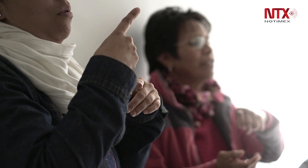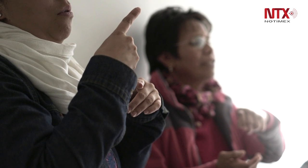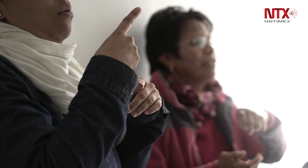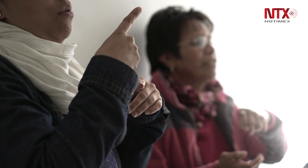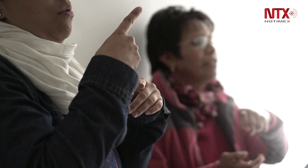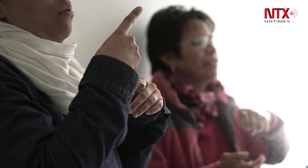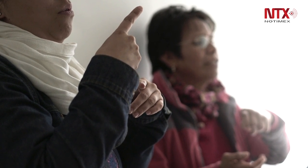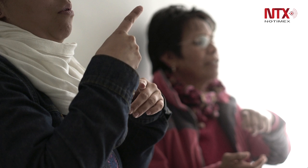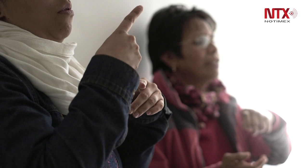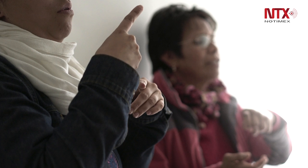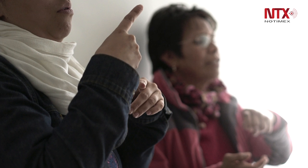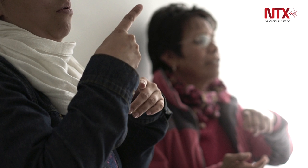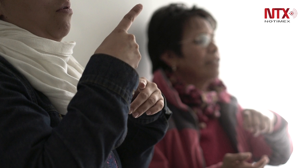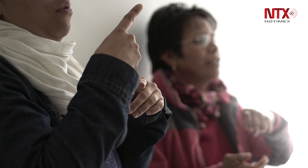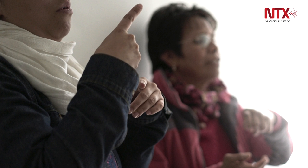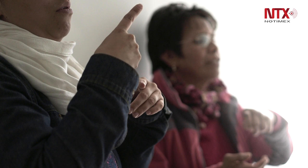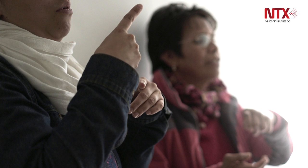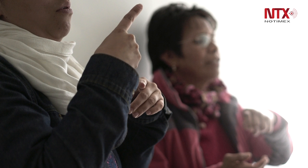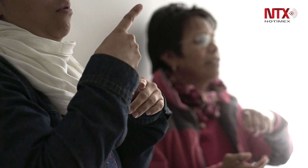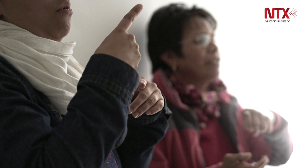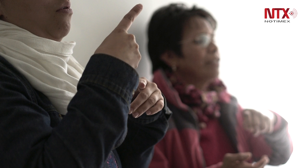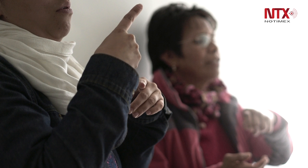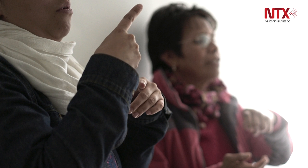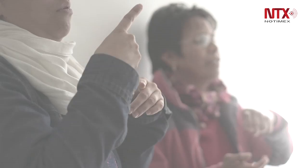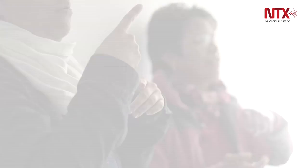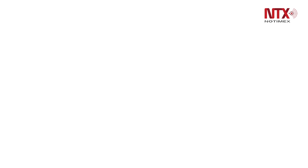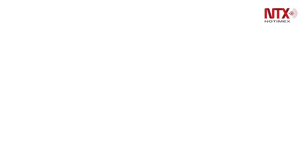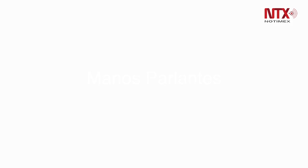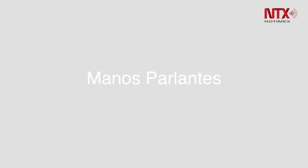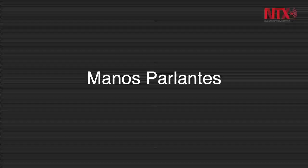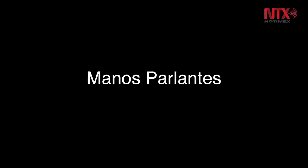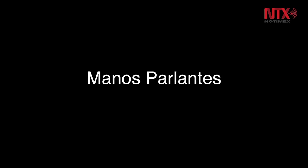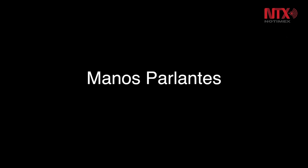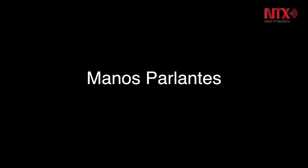habitantes que tienen artritis reumatoide.